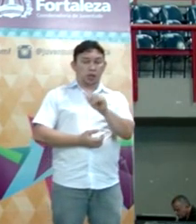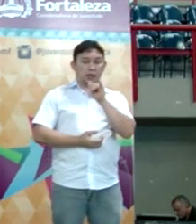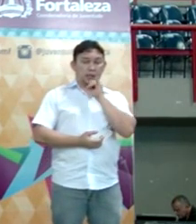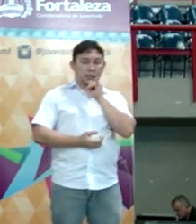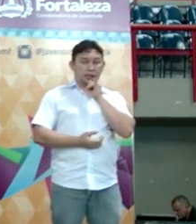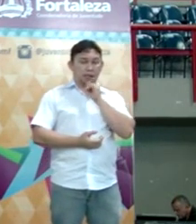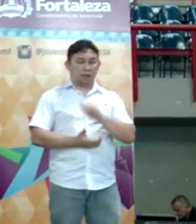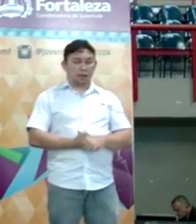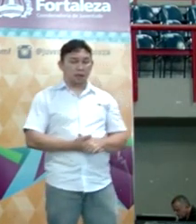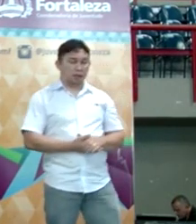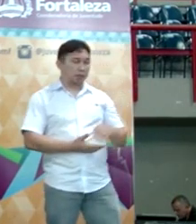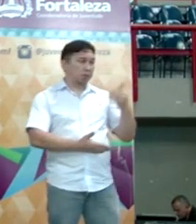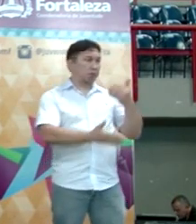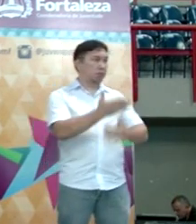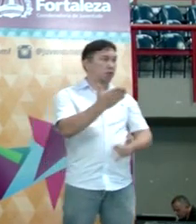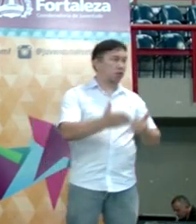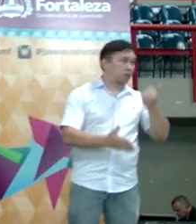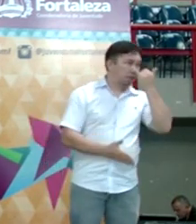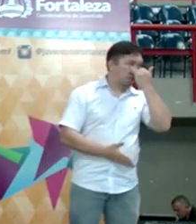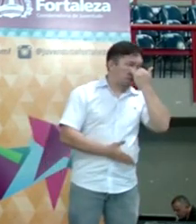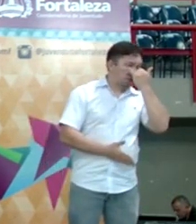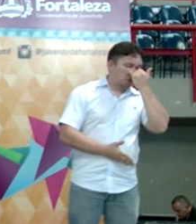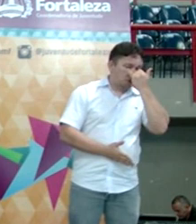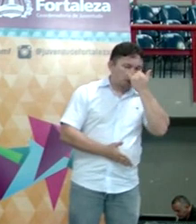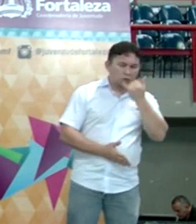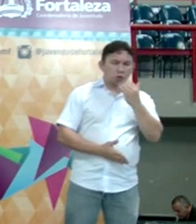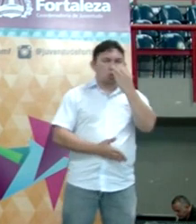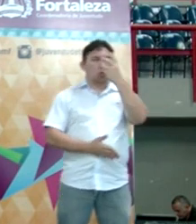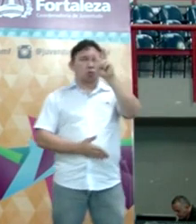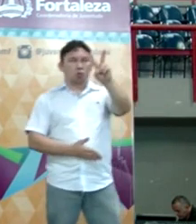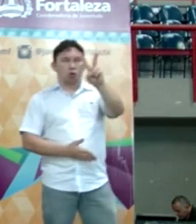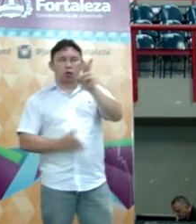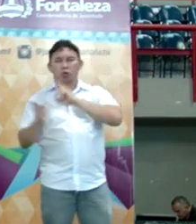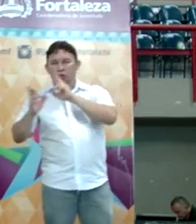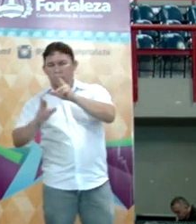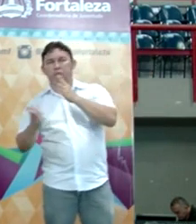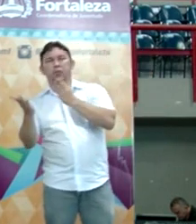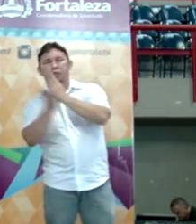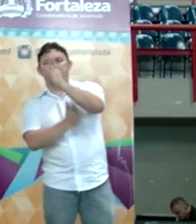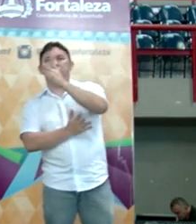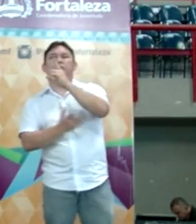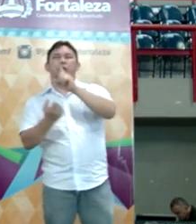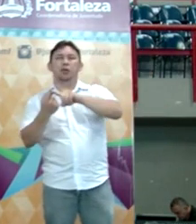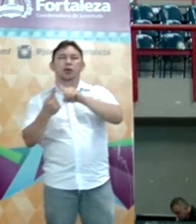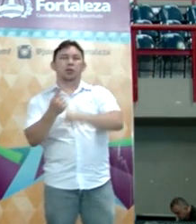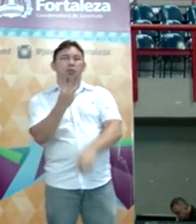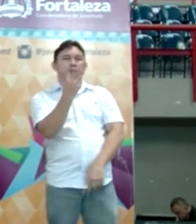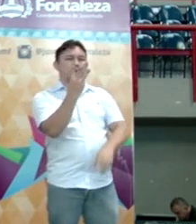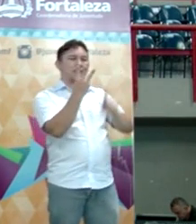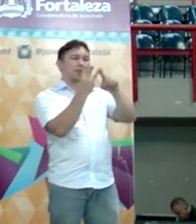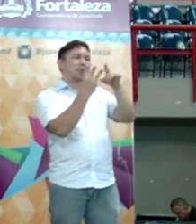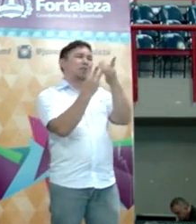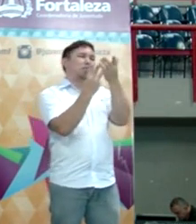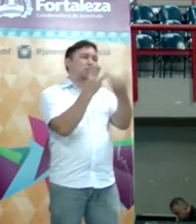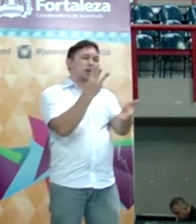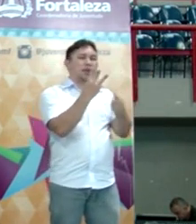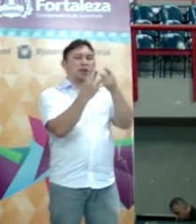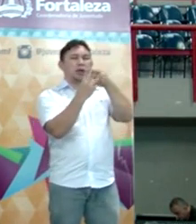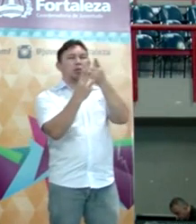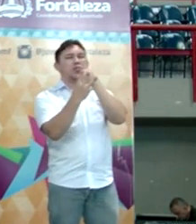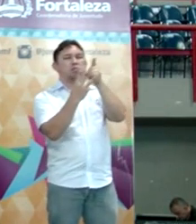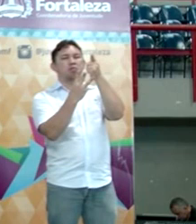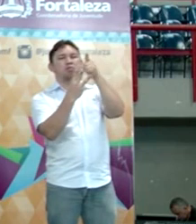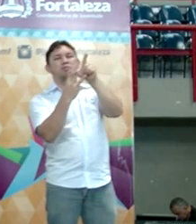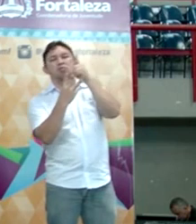aqui, ó, ele se deu mal na prova, mas se deu bem no currículo e bem na entrevista, também vai ser aprovado. Se ele se deu mal